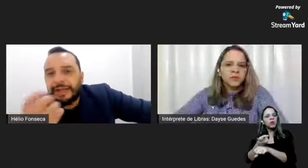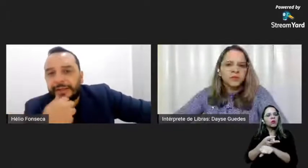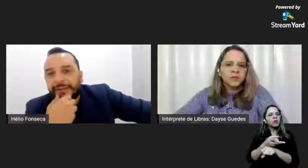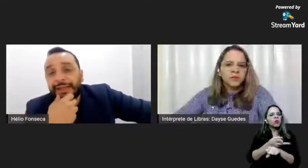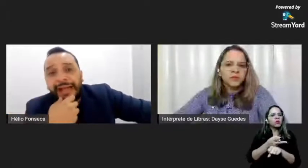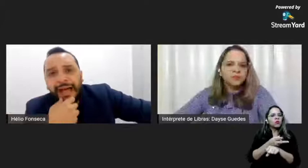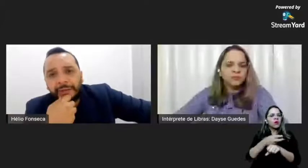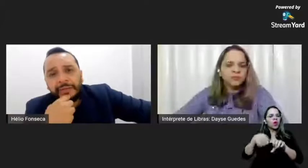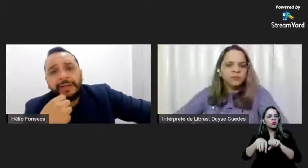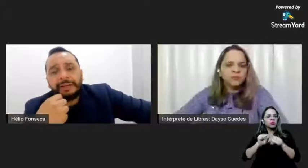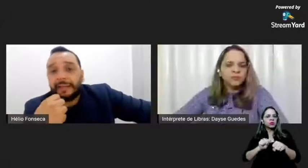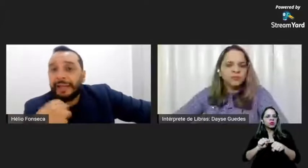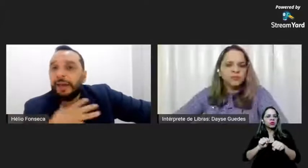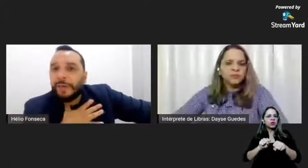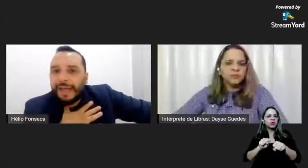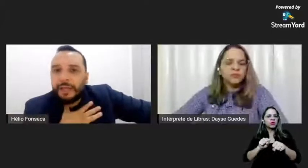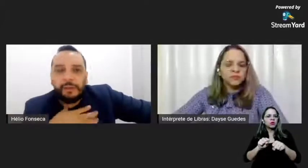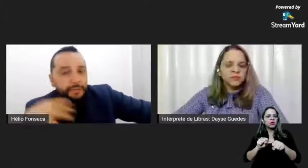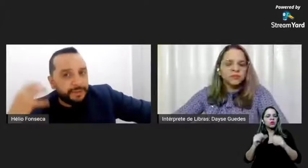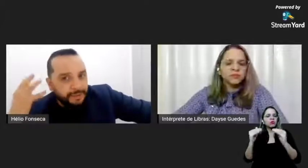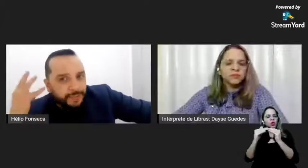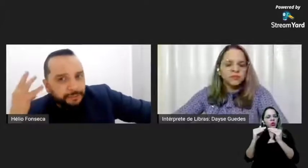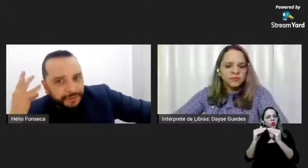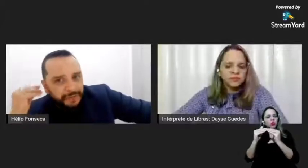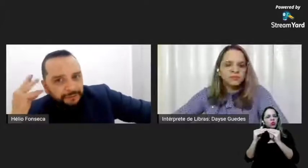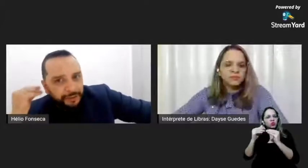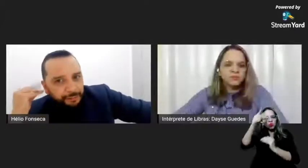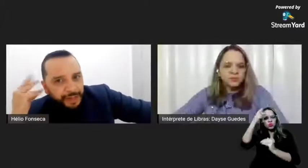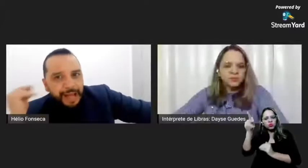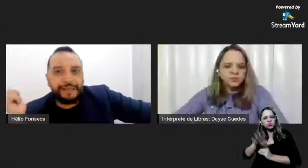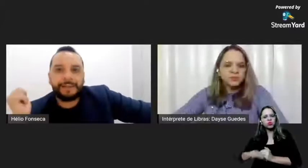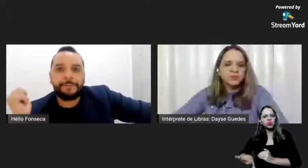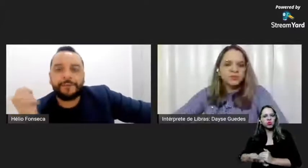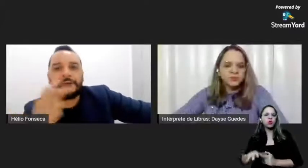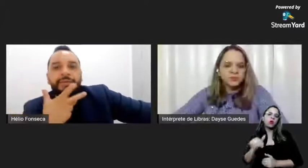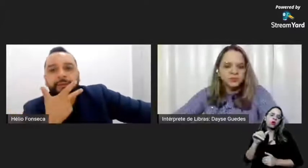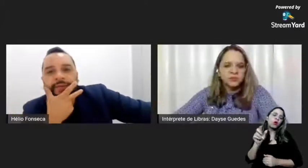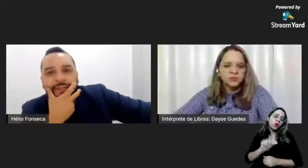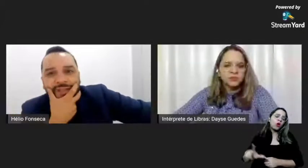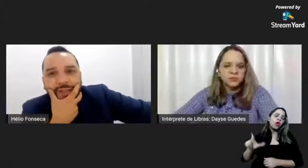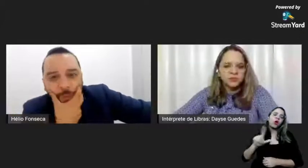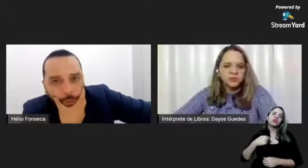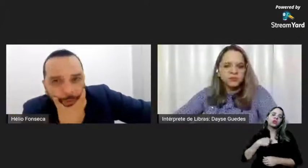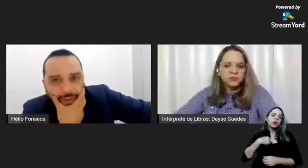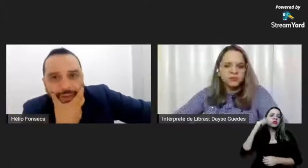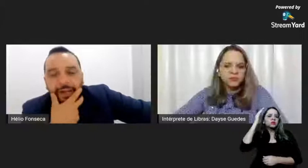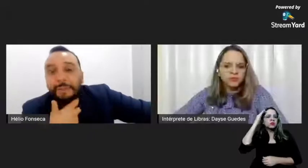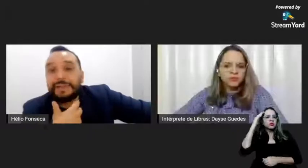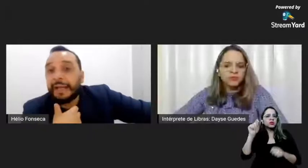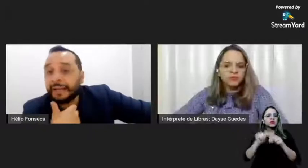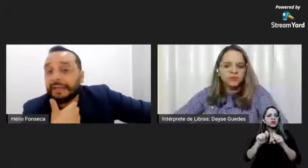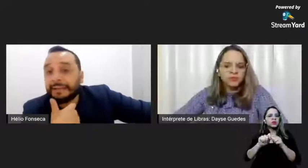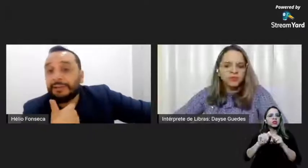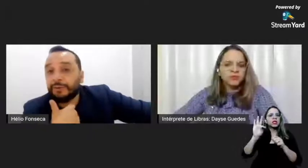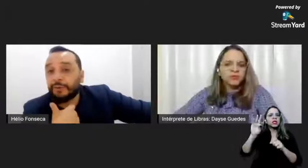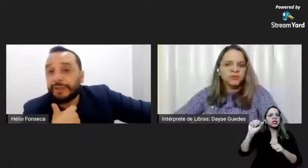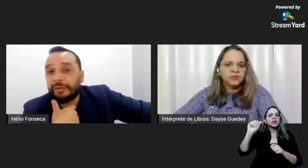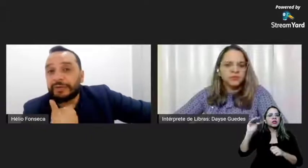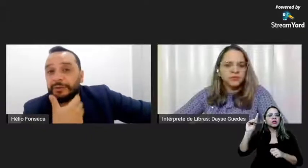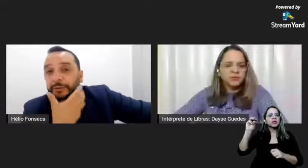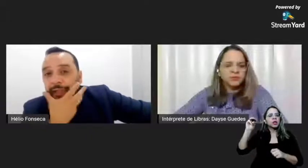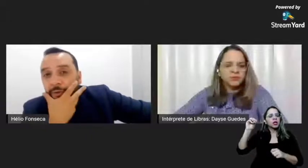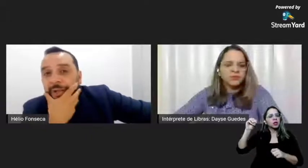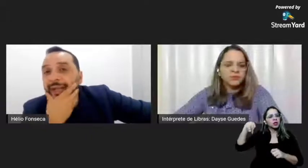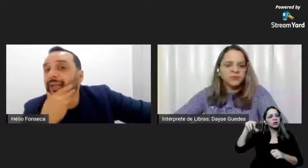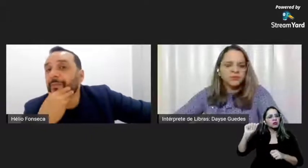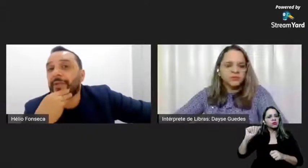ele vai atender. Claro, Hélio, eu sei fazer a fala ampliada, eu sei fazer o Tadoma, apesar que, assim, os surdos